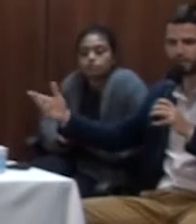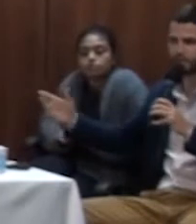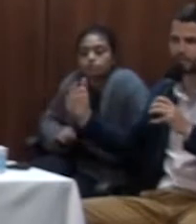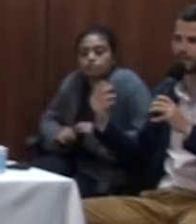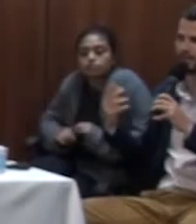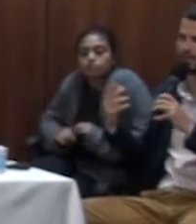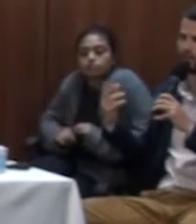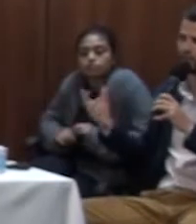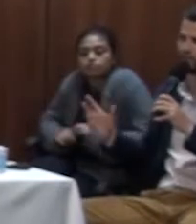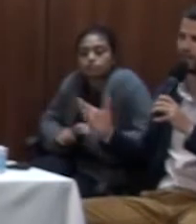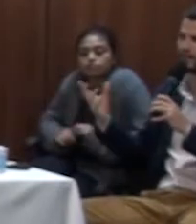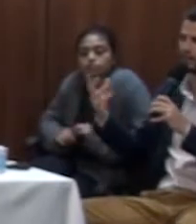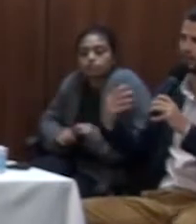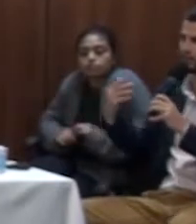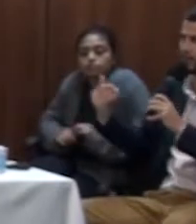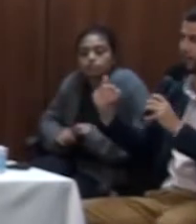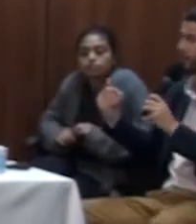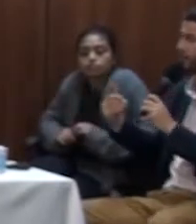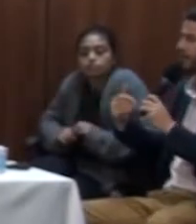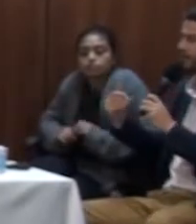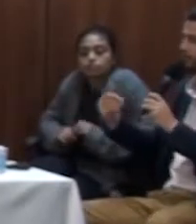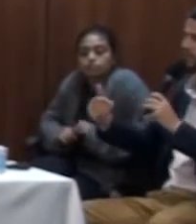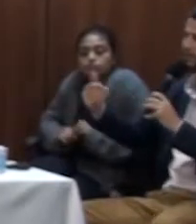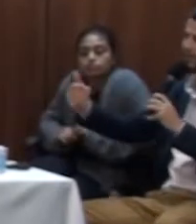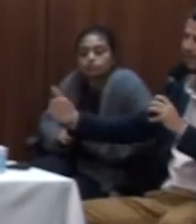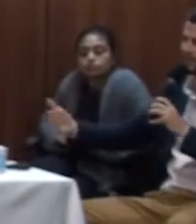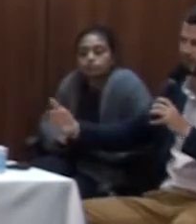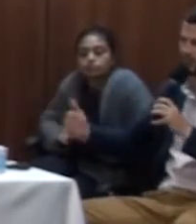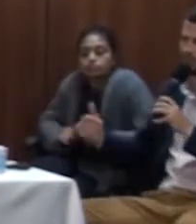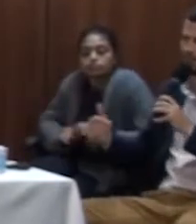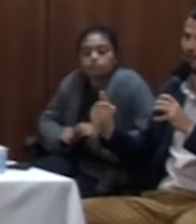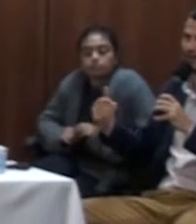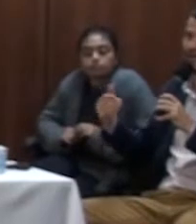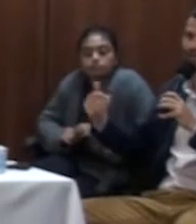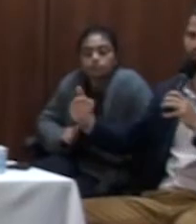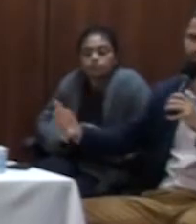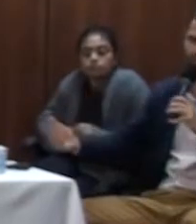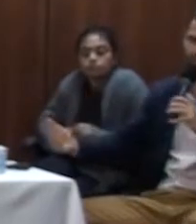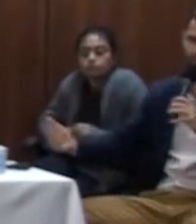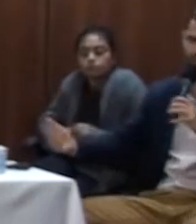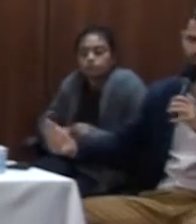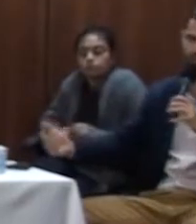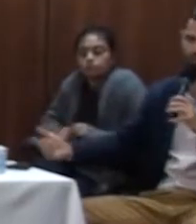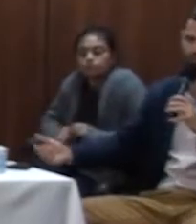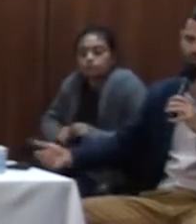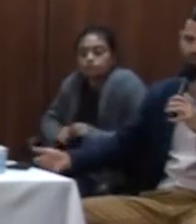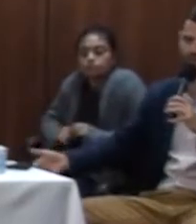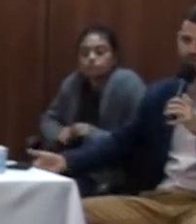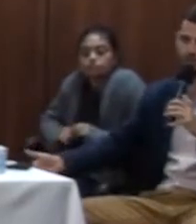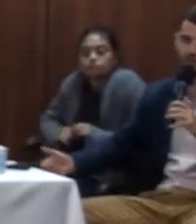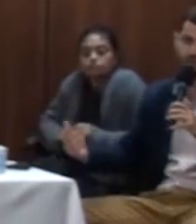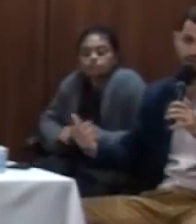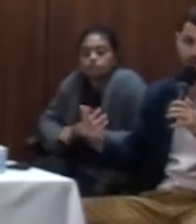outra situação, mas o ponto quando a gente fala de responsabilidade pela execução da política pública no âmbito do